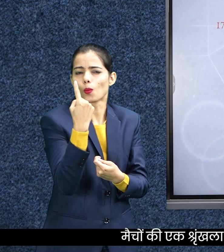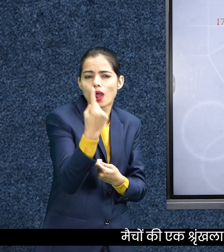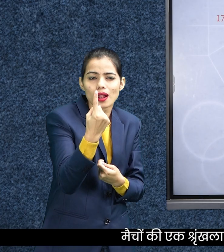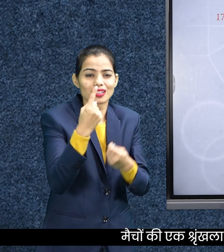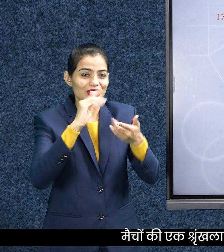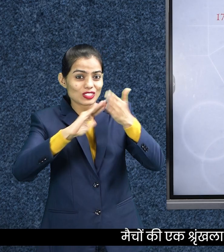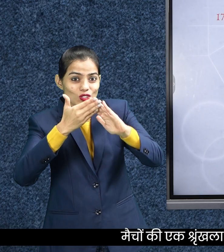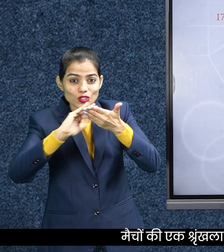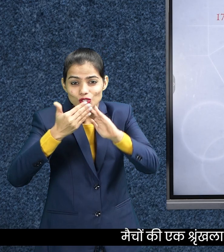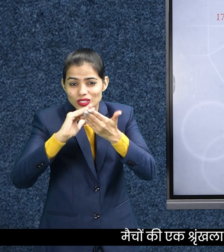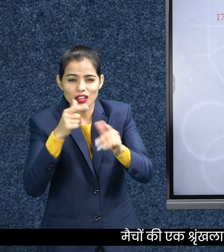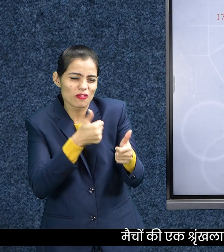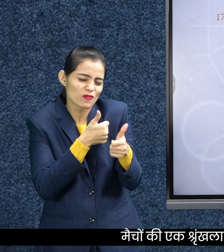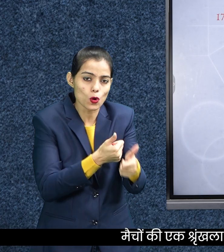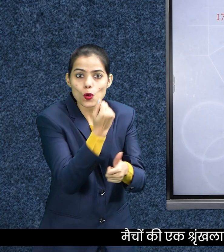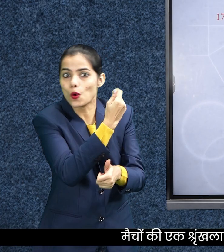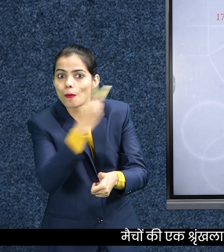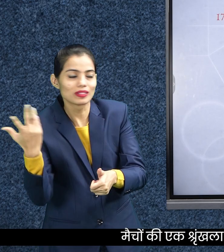द्वारा बनाए गए अंक इस प्रकार हैं।